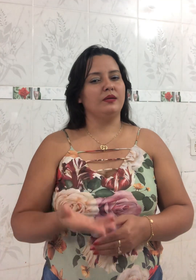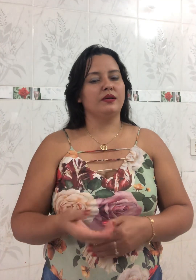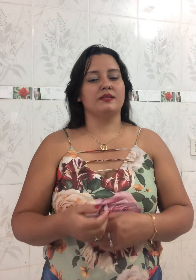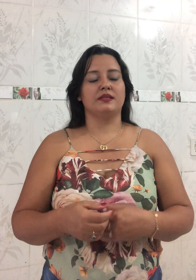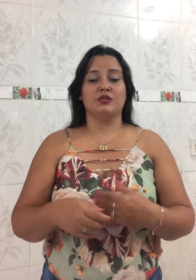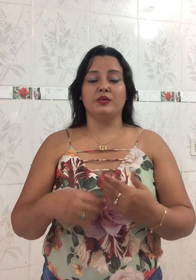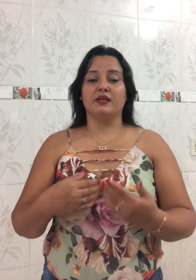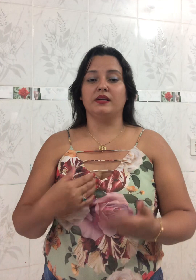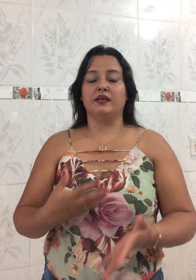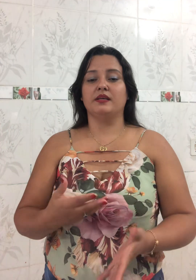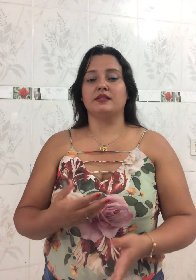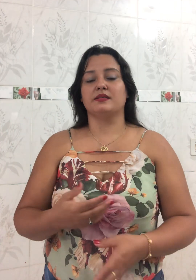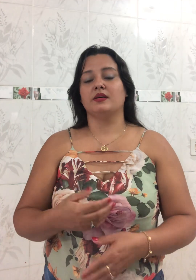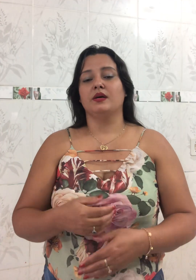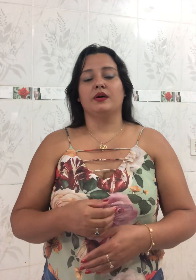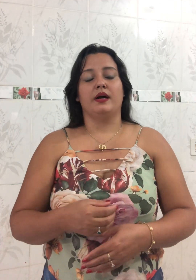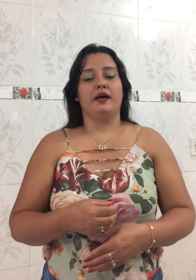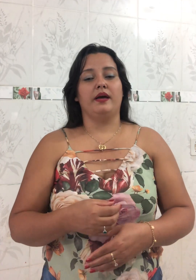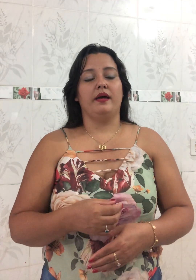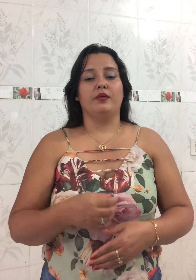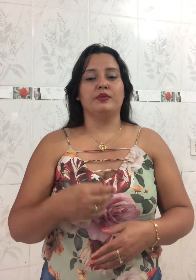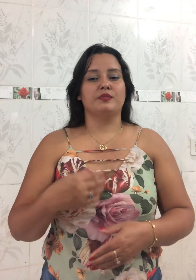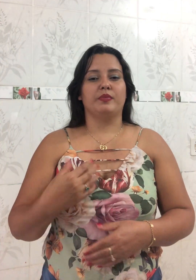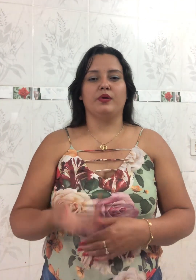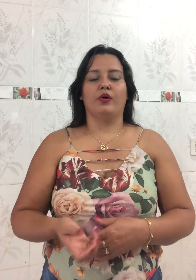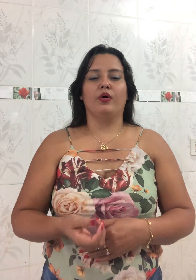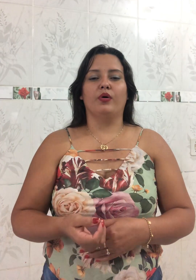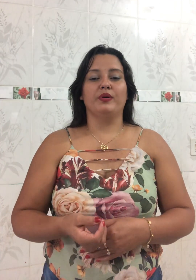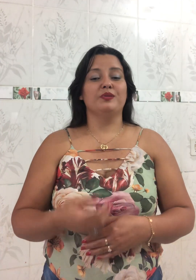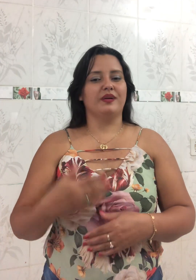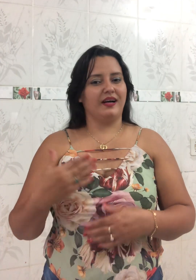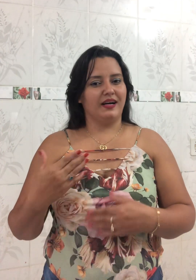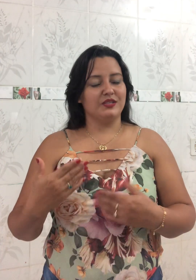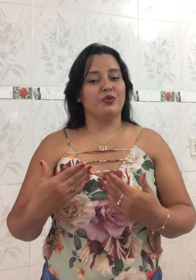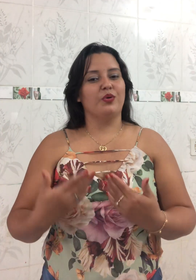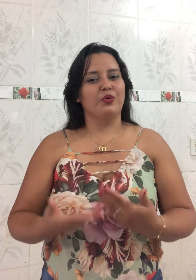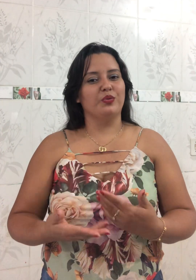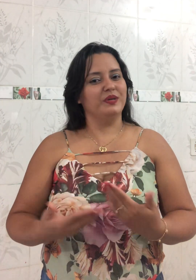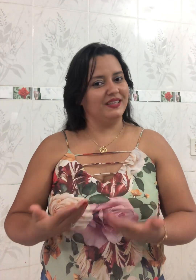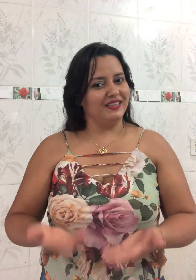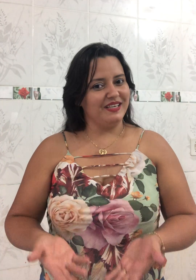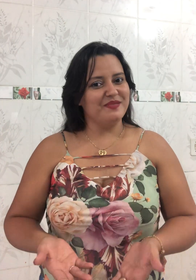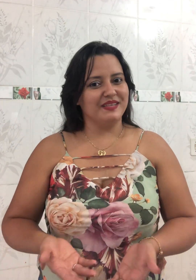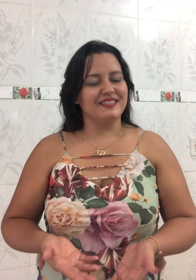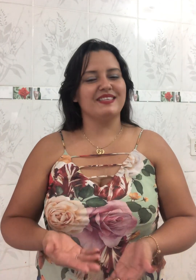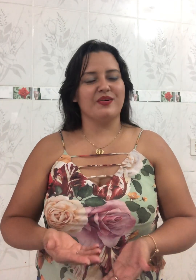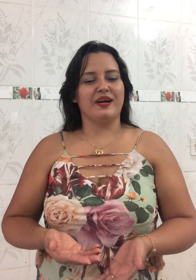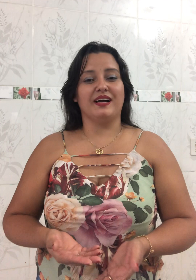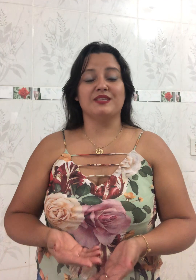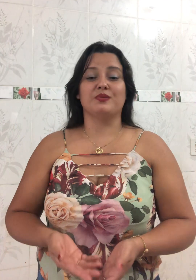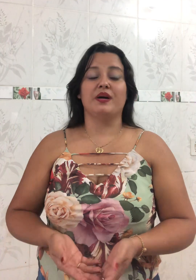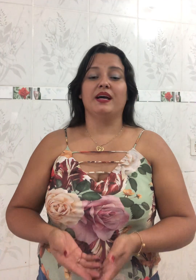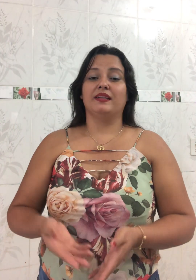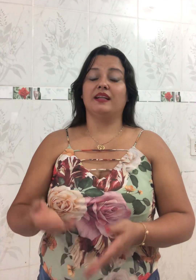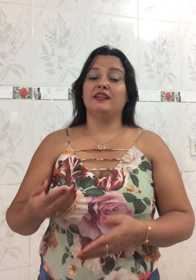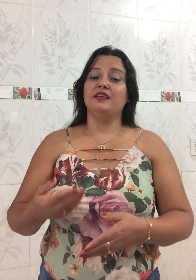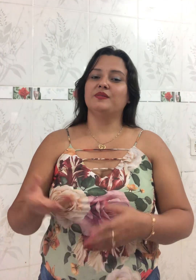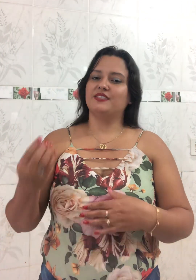que seja o inglês, o espanhol, e no caso o Libras, que é o caso da língua de